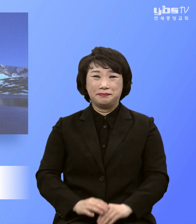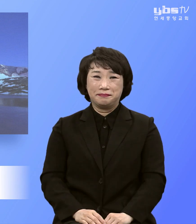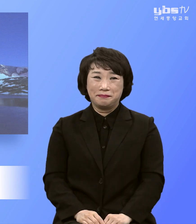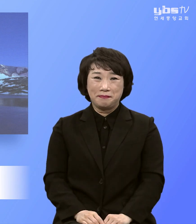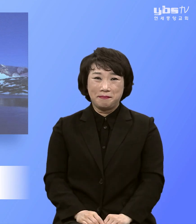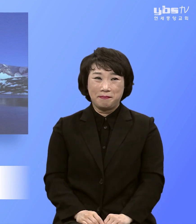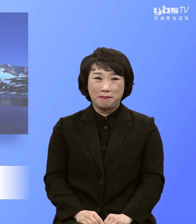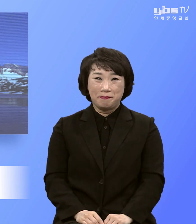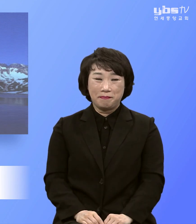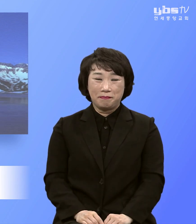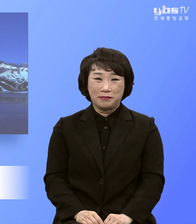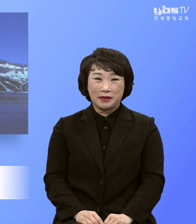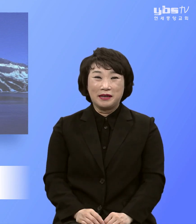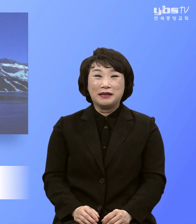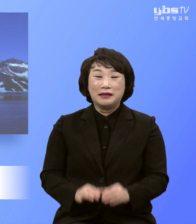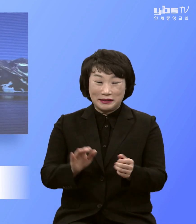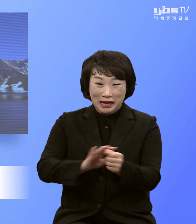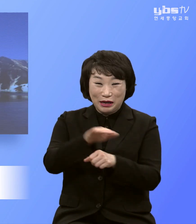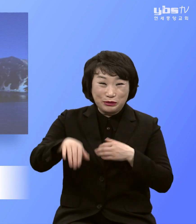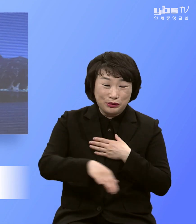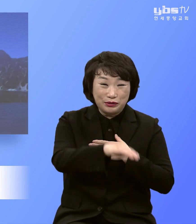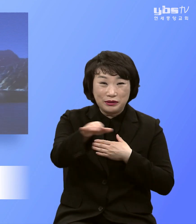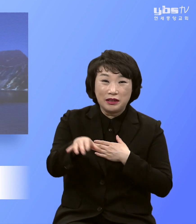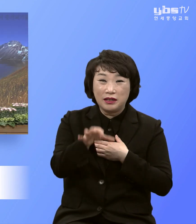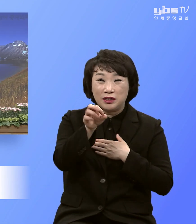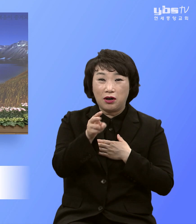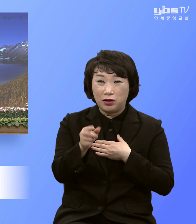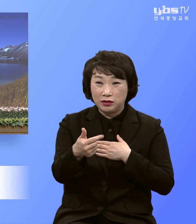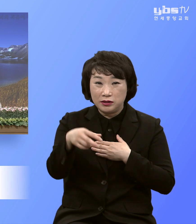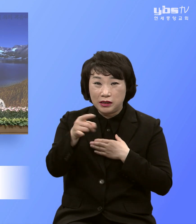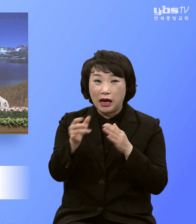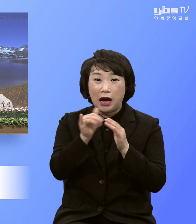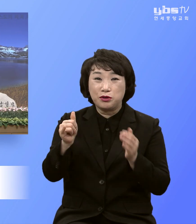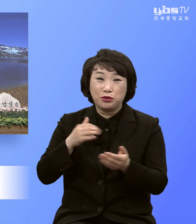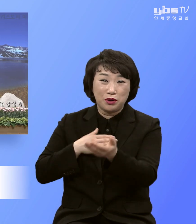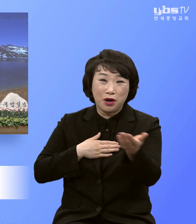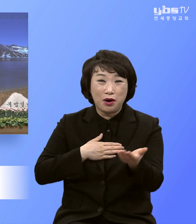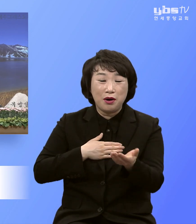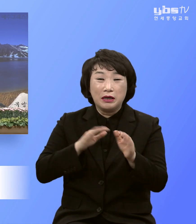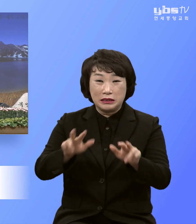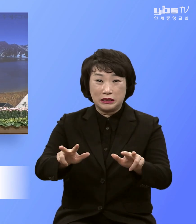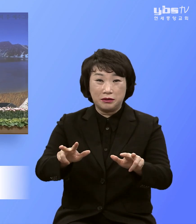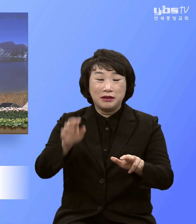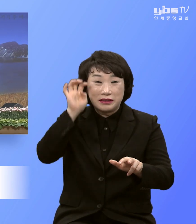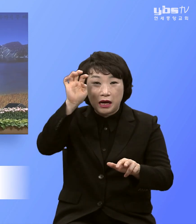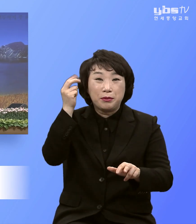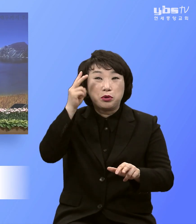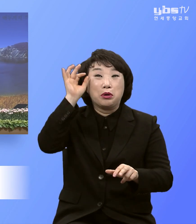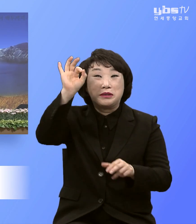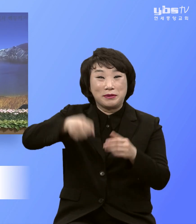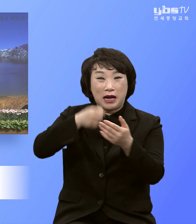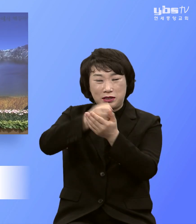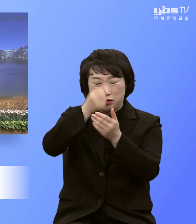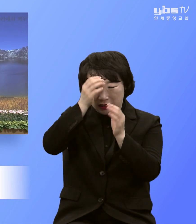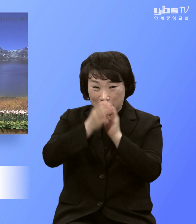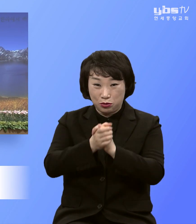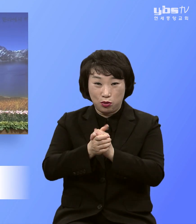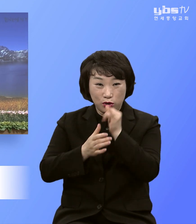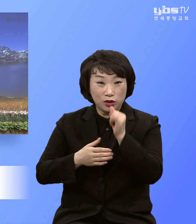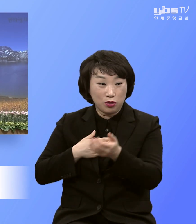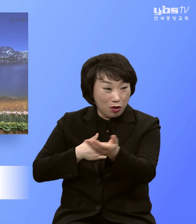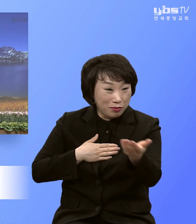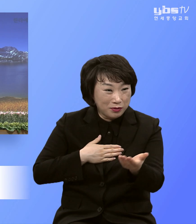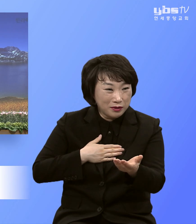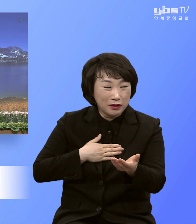그 말입니다. 사랑연세 가족이요, 우리 41구 11작정 기도에 타산 같은